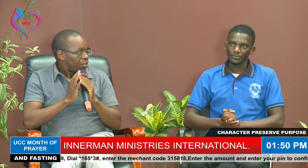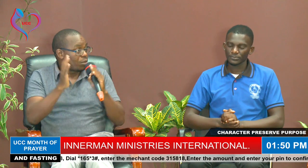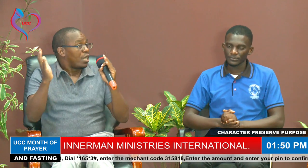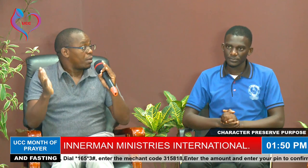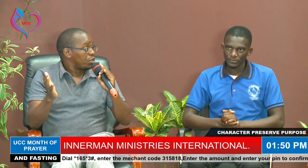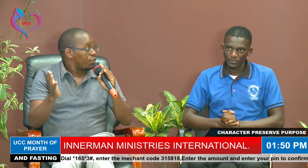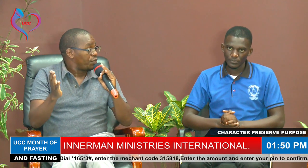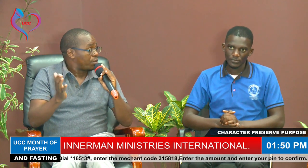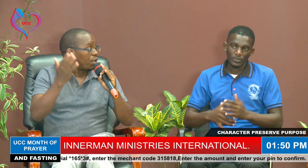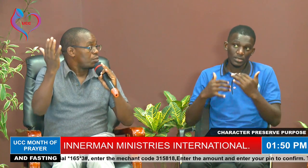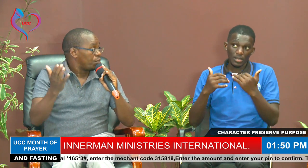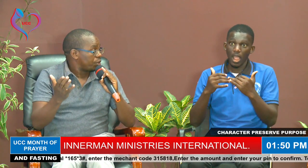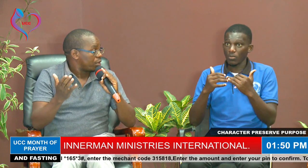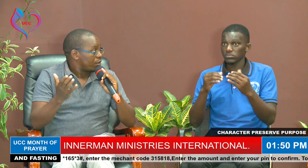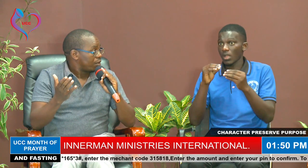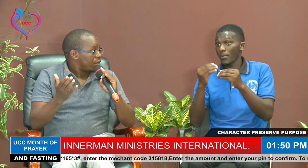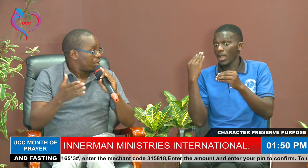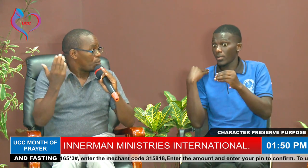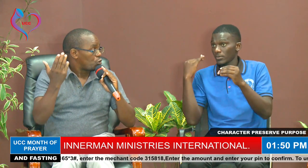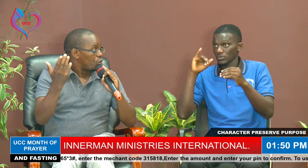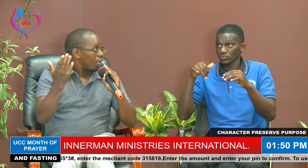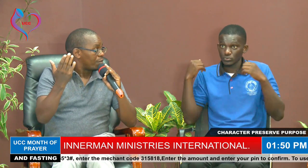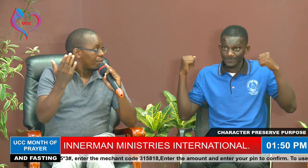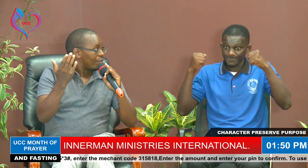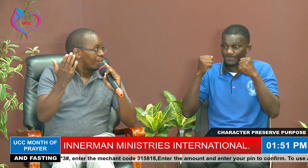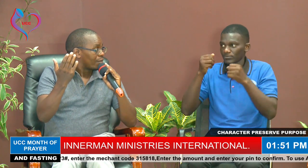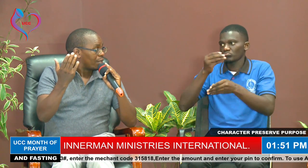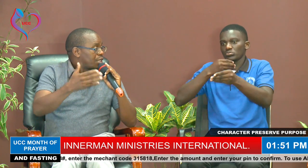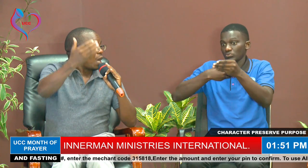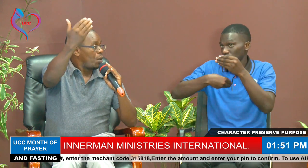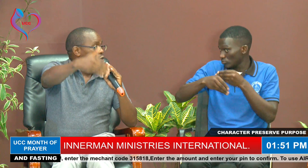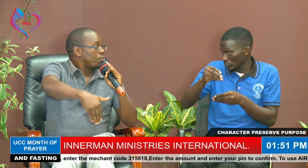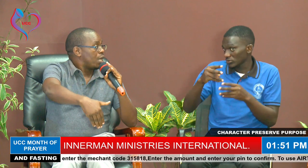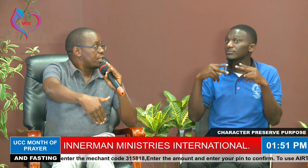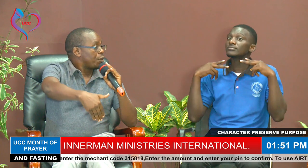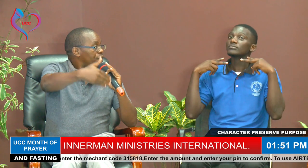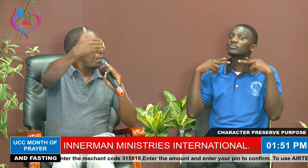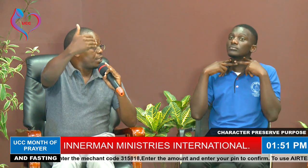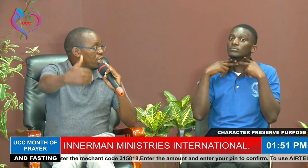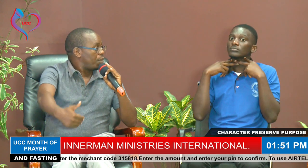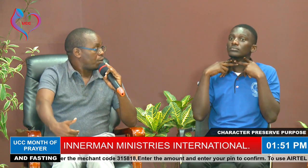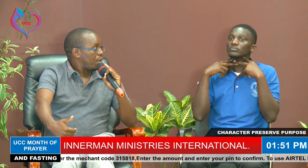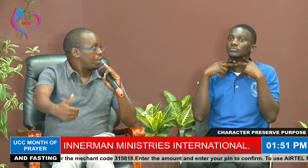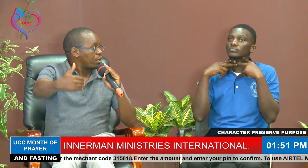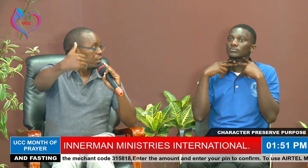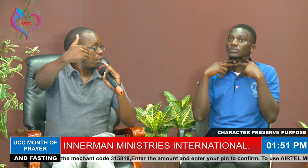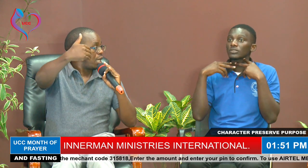So baganda ba Joseph nebakwatibwa obujja nebamutunda kitawe mu nyumba ya kitawe yafunamu ekyambalo garment